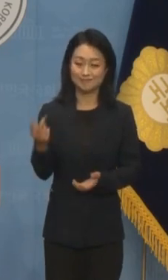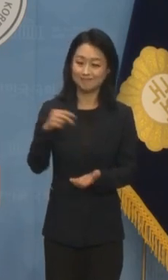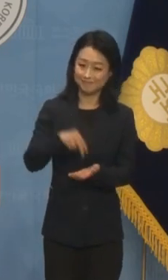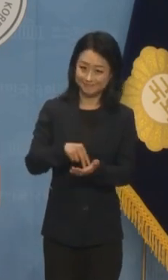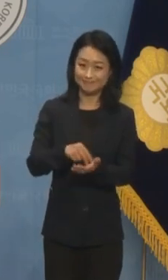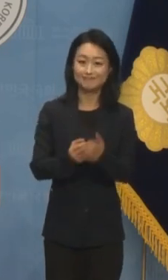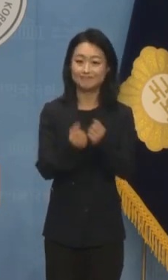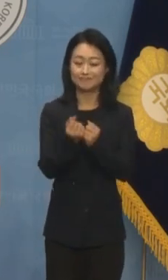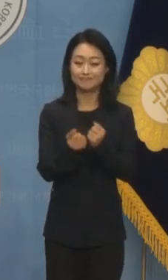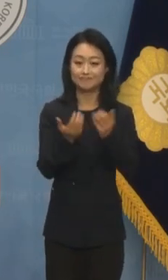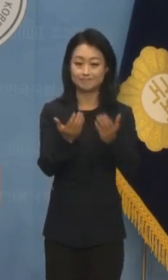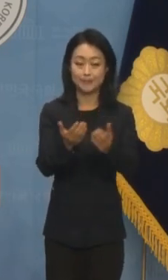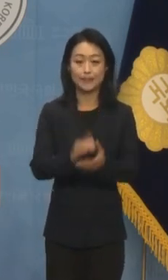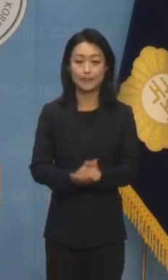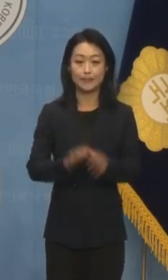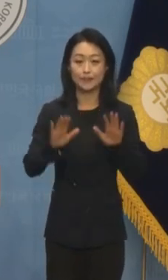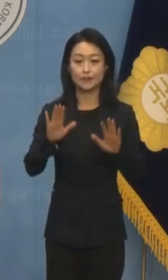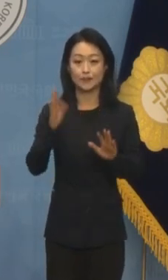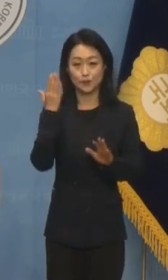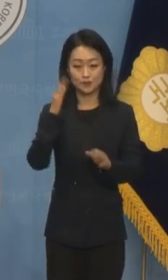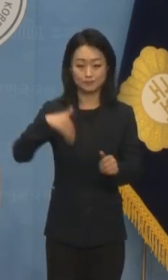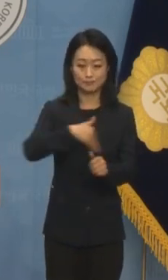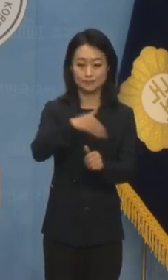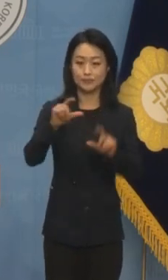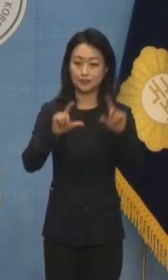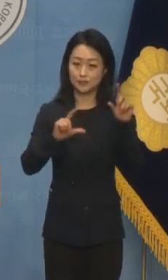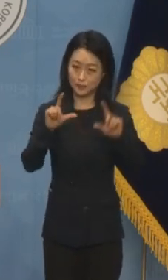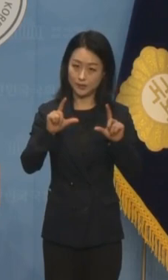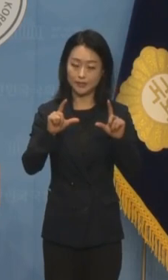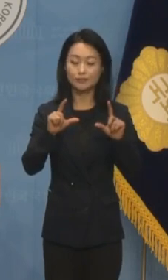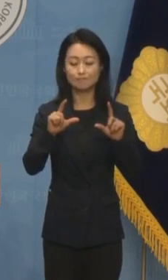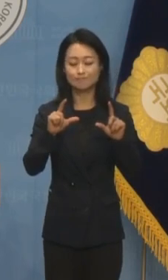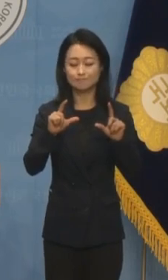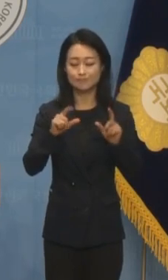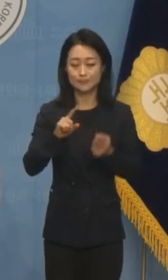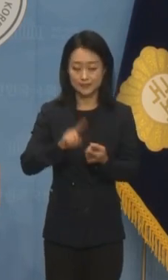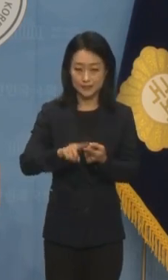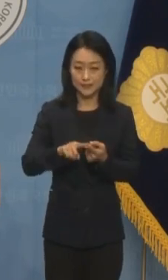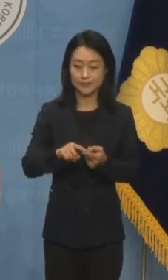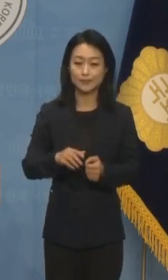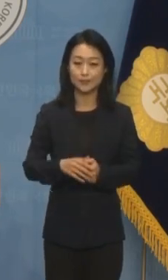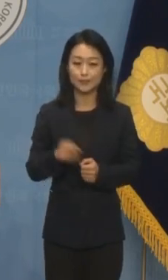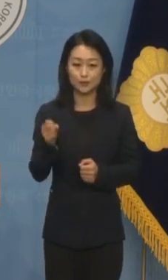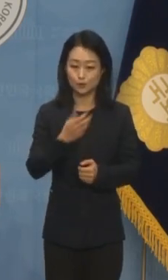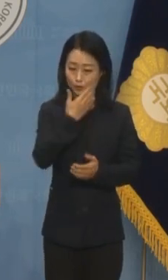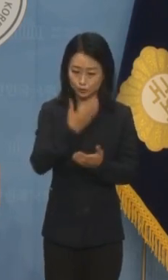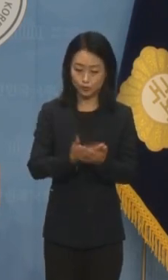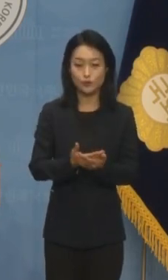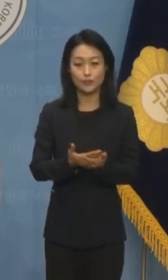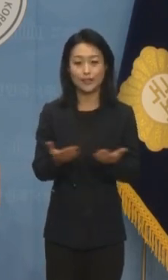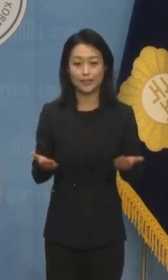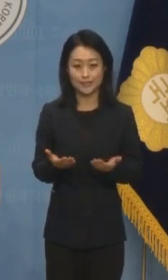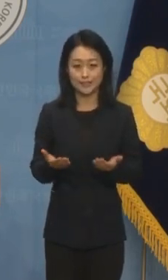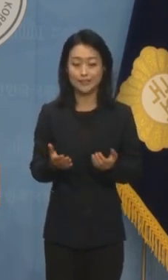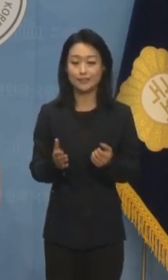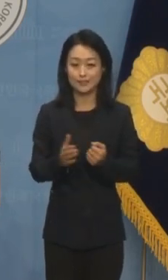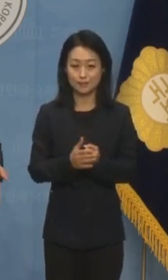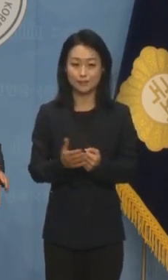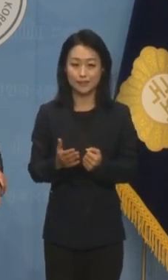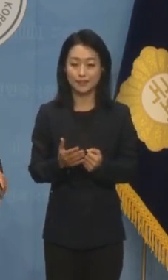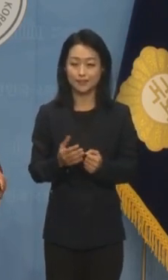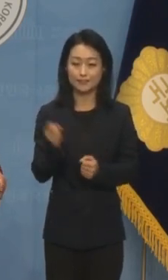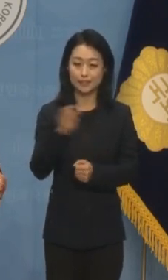상황도 상황이고 어 사안도 굉장히 좀 중요해서 어 사주 마이크를 잡게 되는 거 같습니다 좀 불편하시고